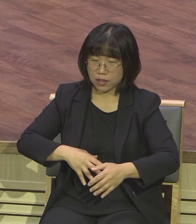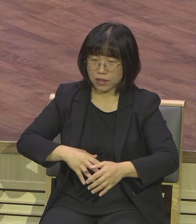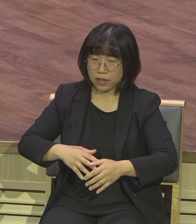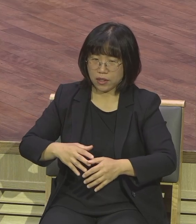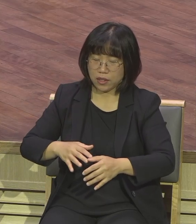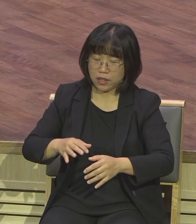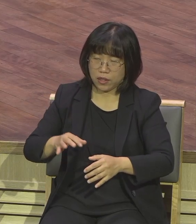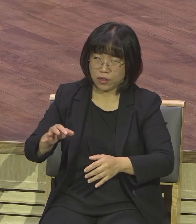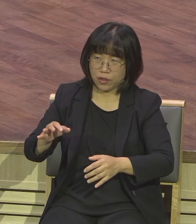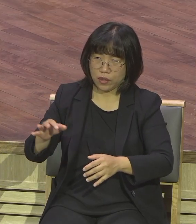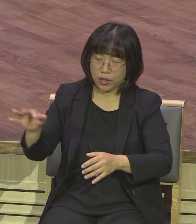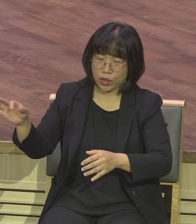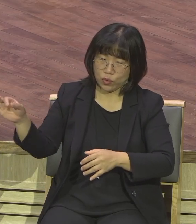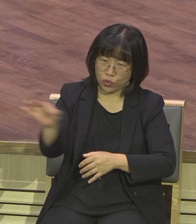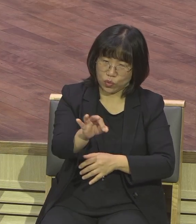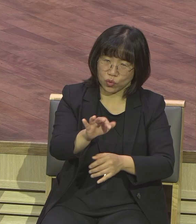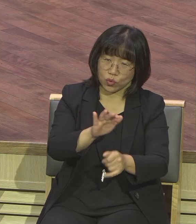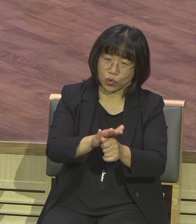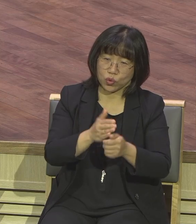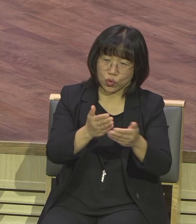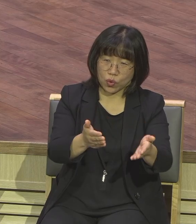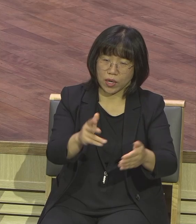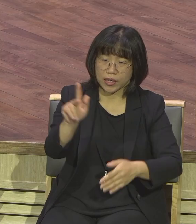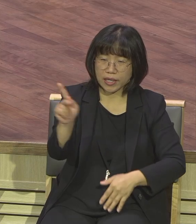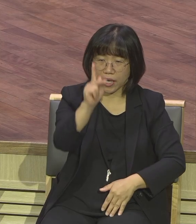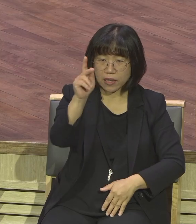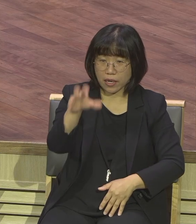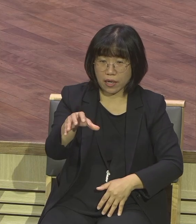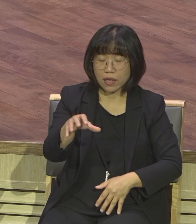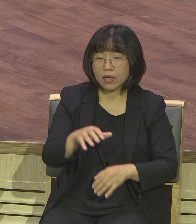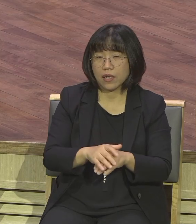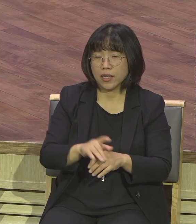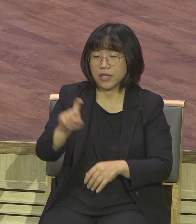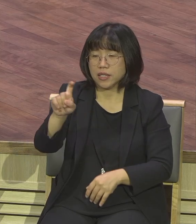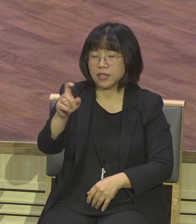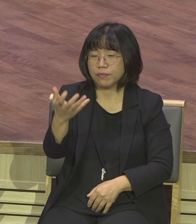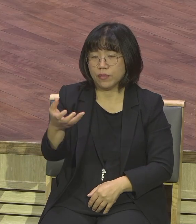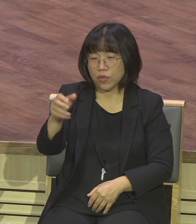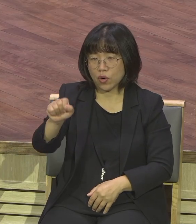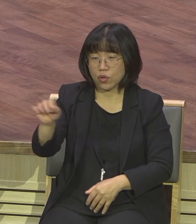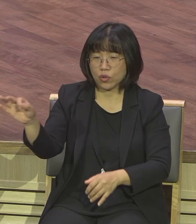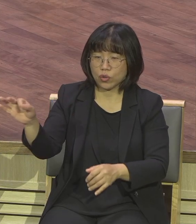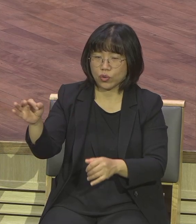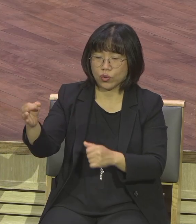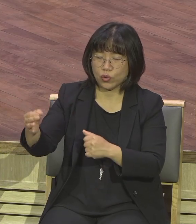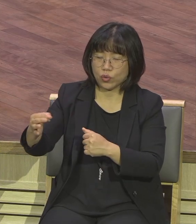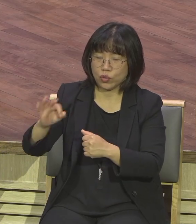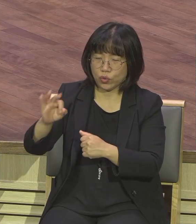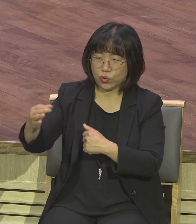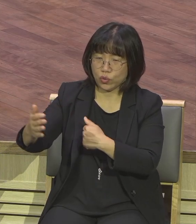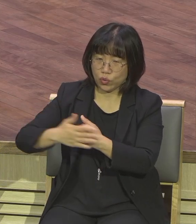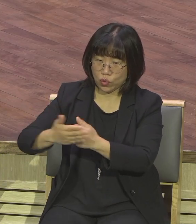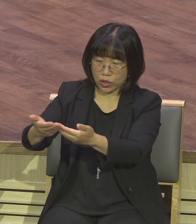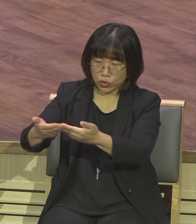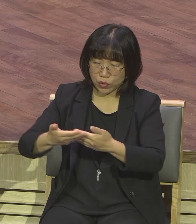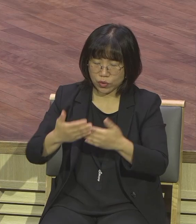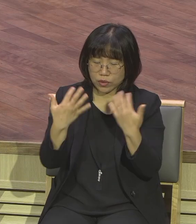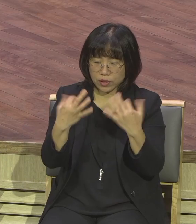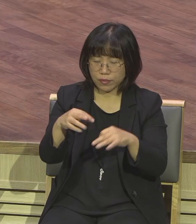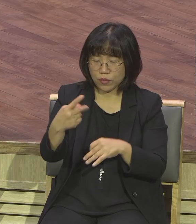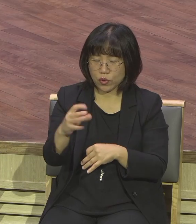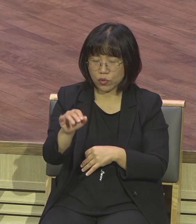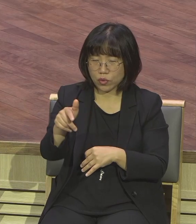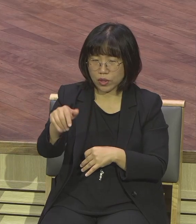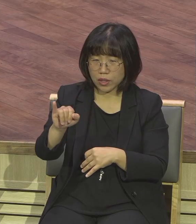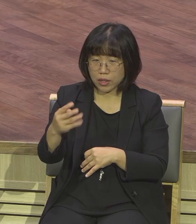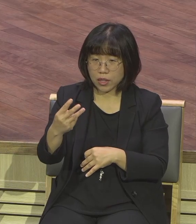케냐에 키텐켈라에 그 거의 10억 우리 교회 뭐 돈 없잖아요. 거의 받아가지고 거의 김동길 선교사